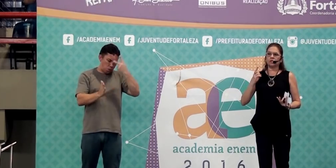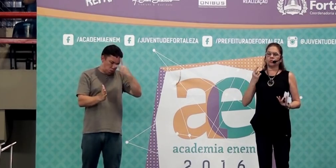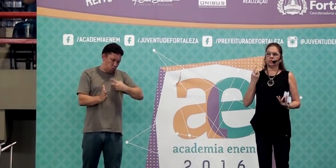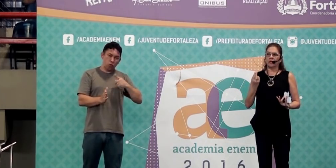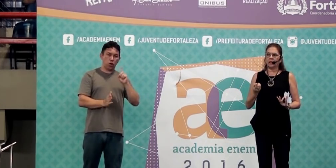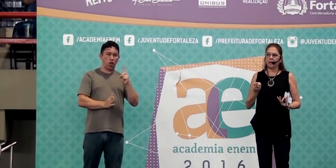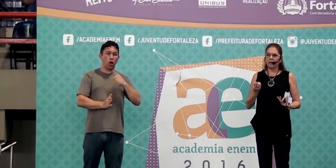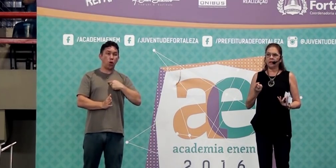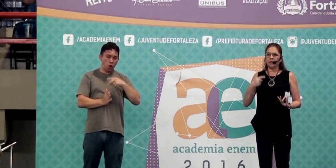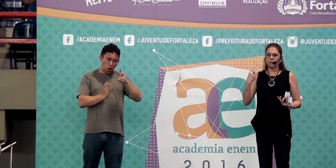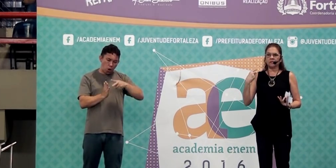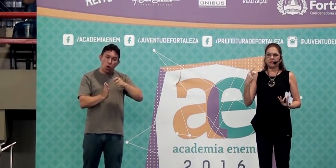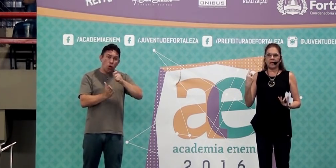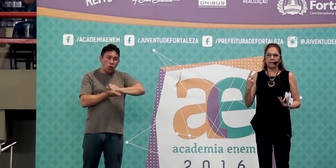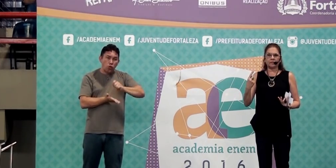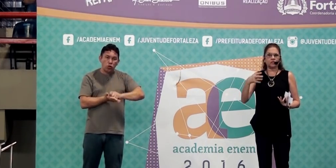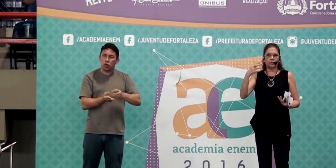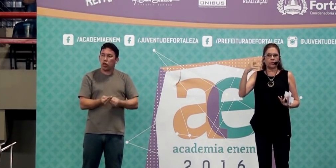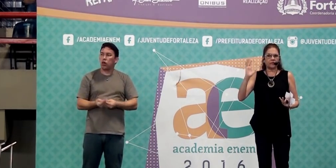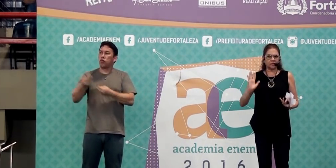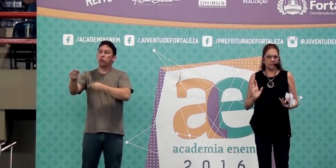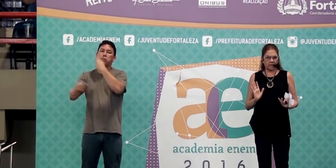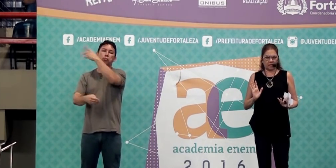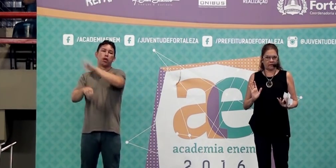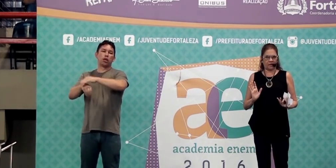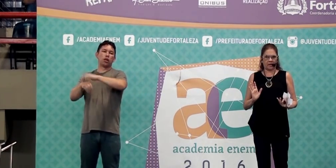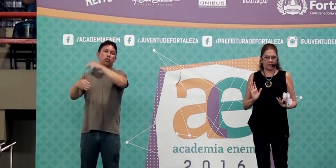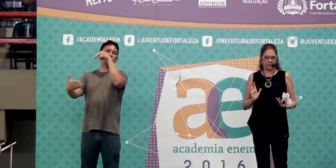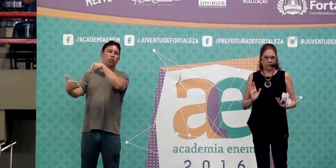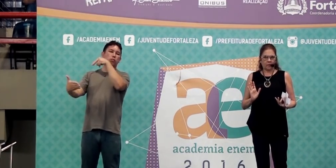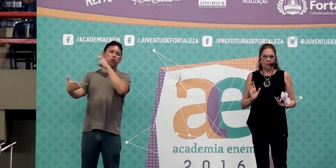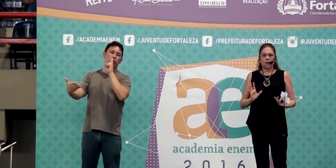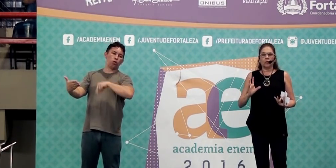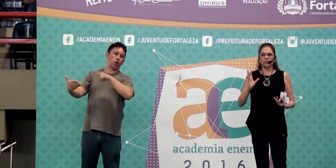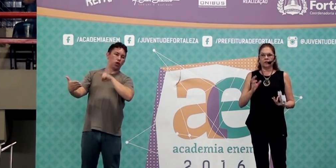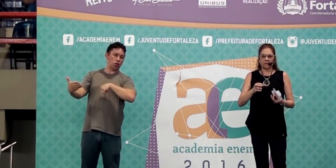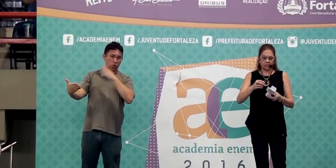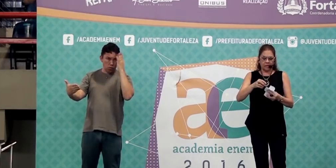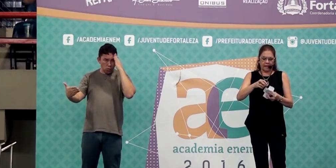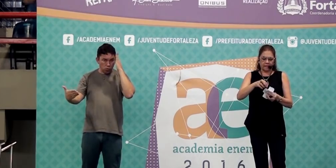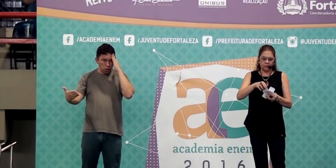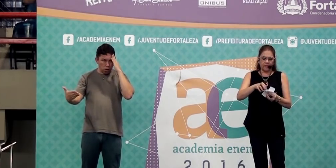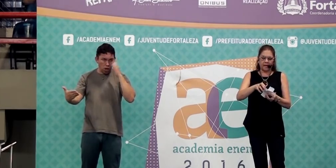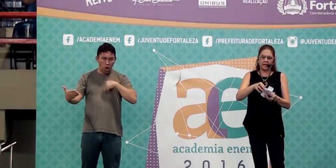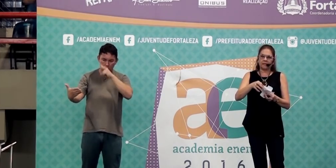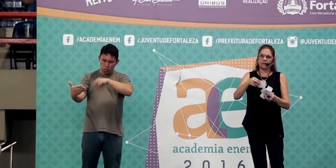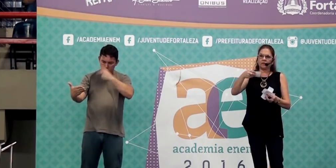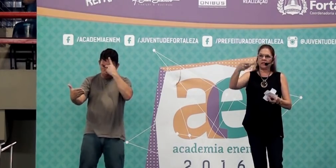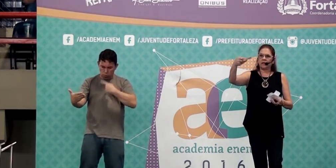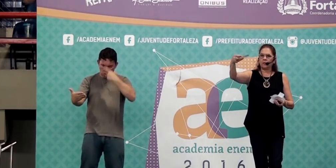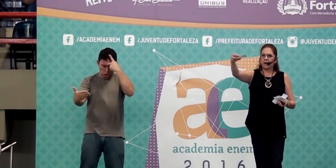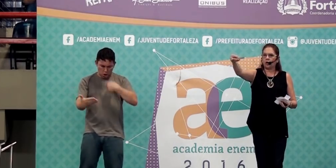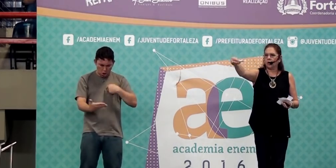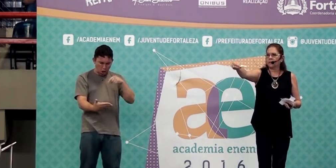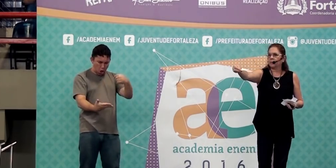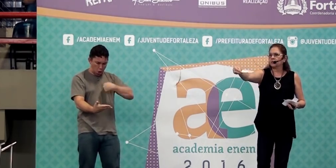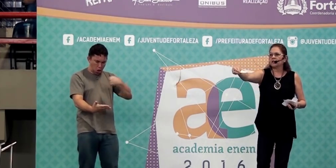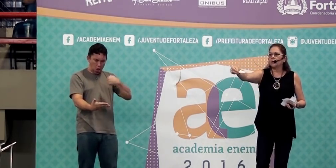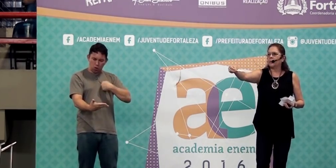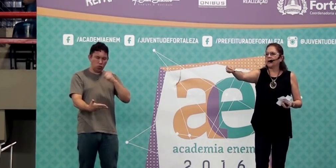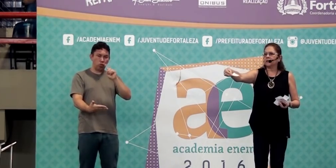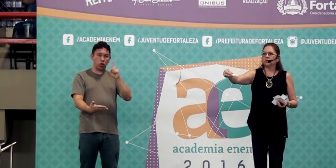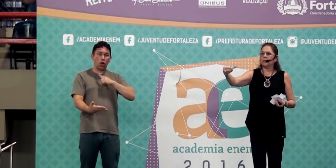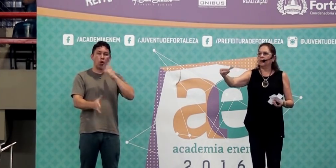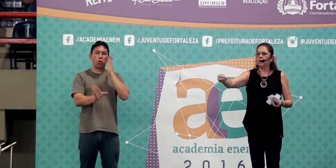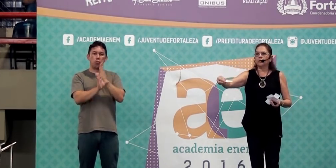tenha visto o tema e não saiba sobre o que você iria falar. Quando você chegar à sua casa, que você der uma cópia para o